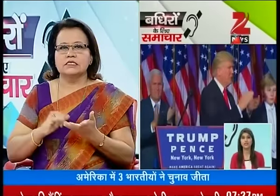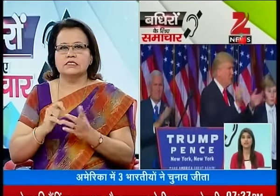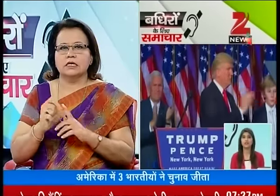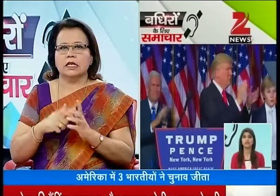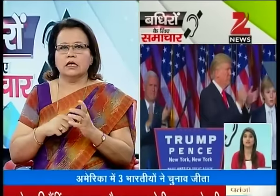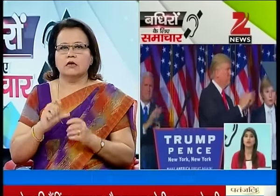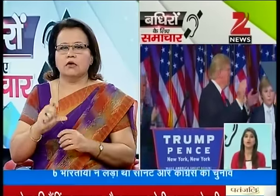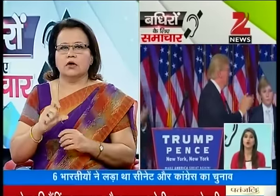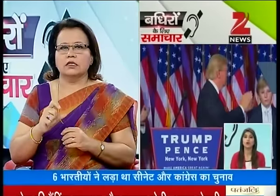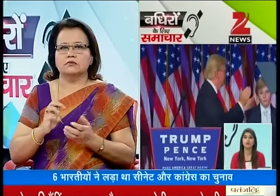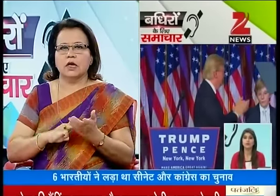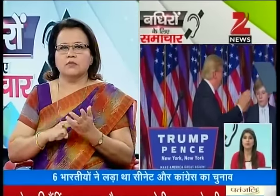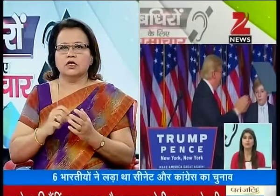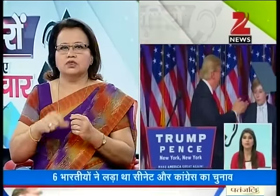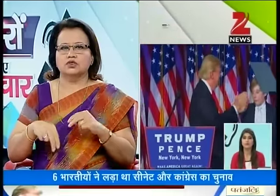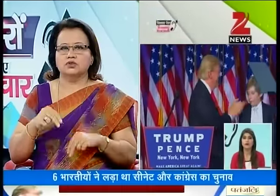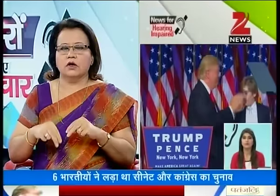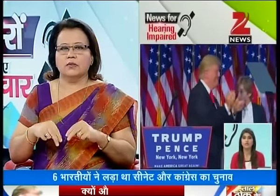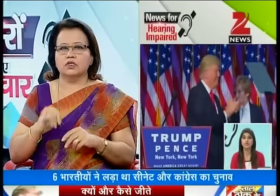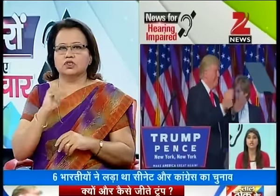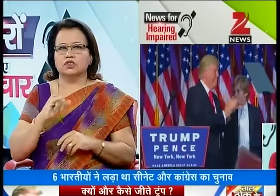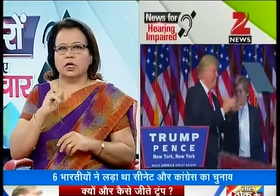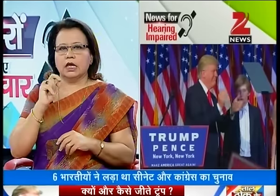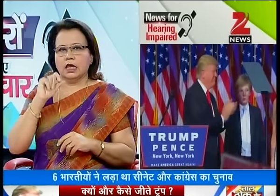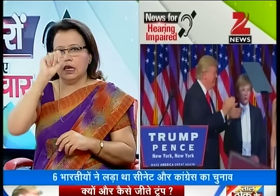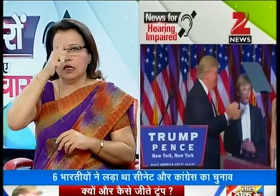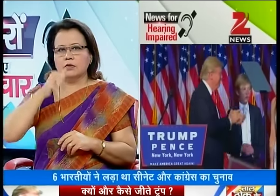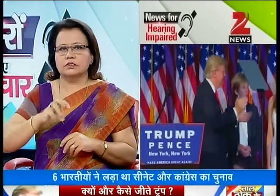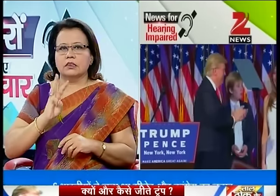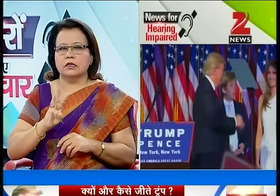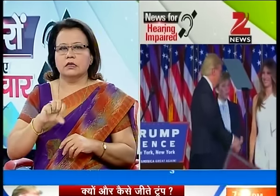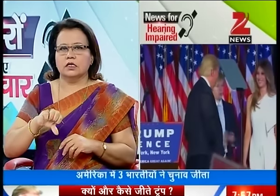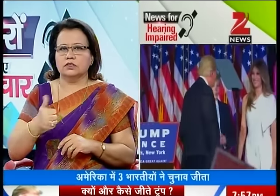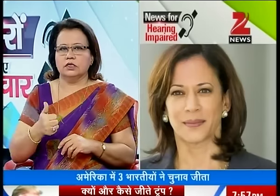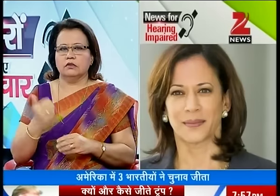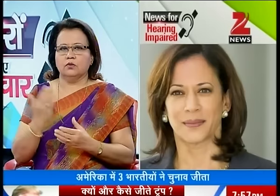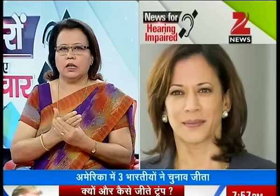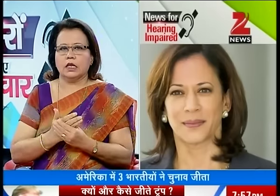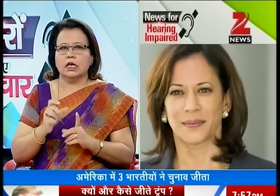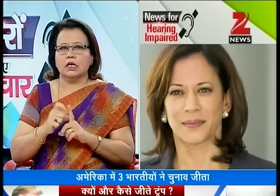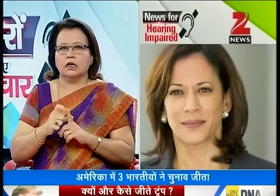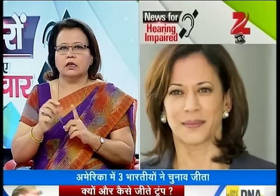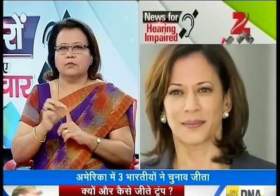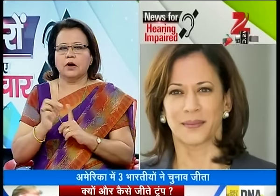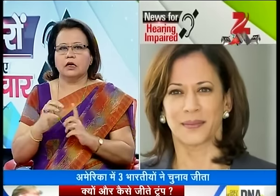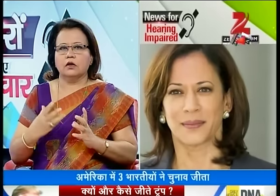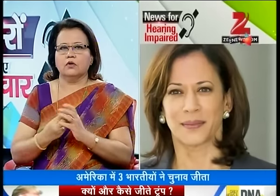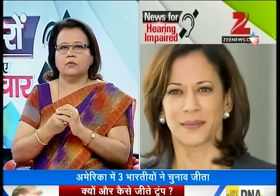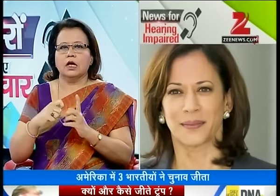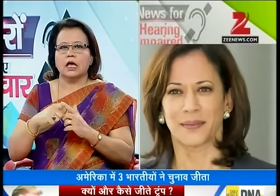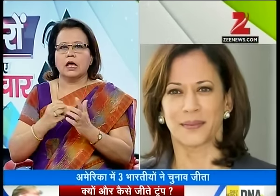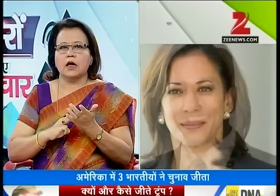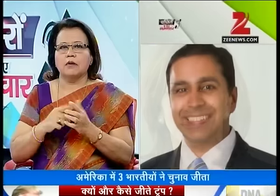अमेरिका में हुए सीनेटर और कांग्रेस मेंबर के चुनाव में 6 भारतीयों में से 3 ने जीत दर्ज की है। डेमोक्रेटिक पार्टी